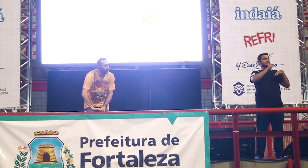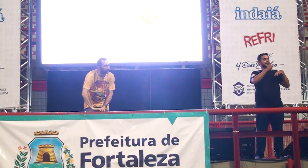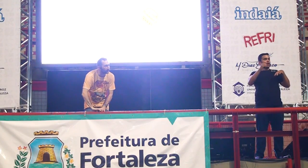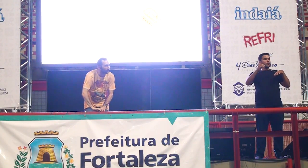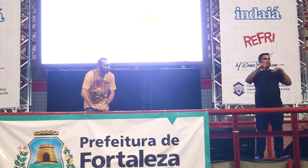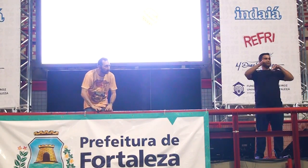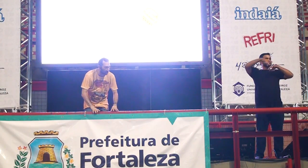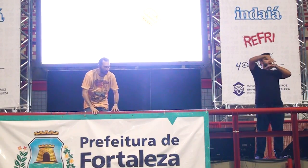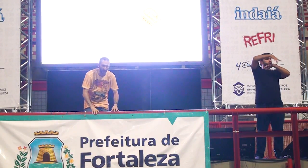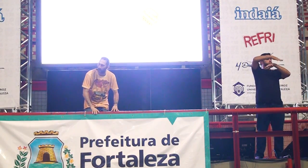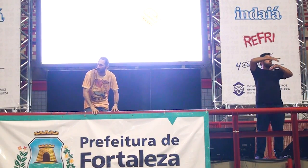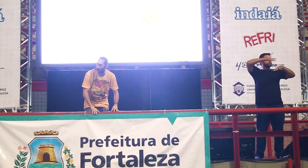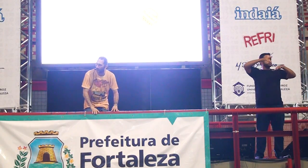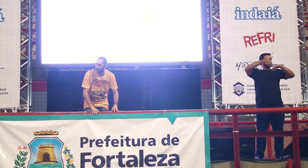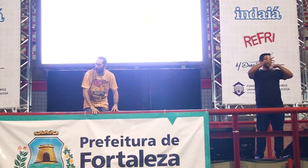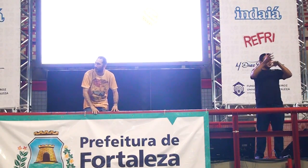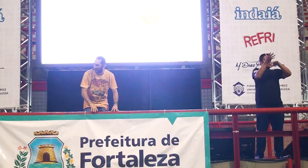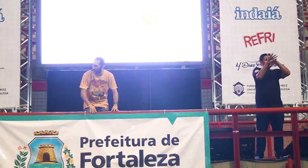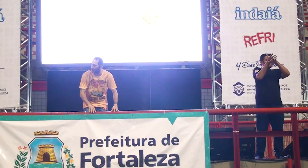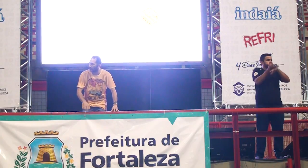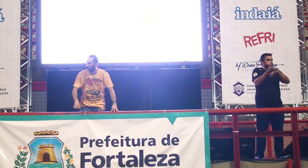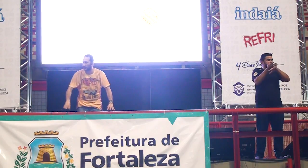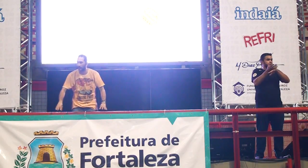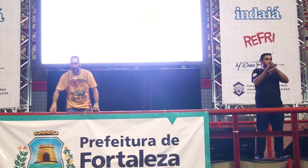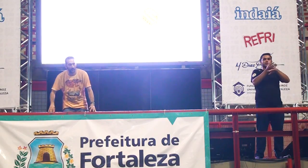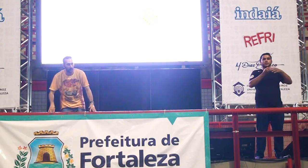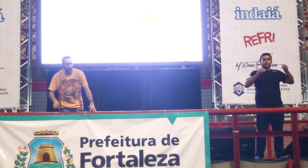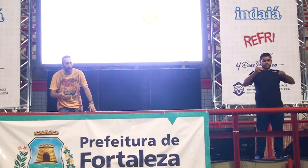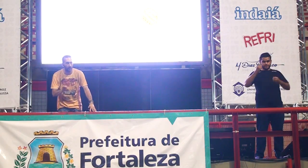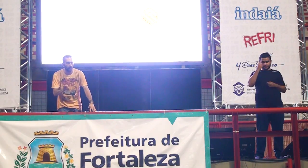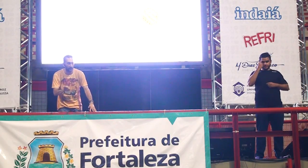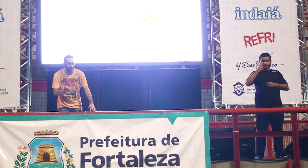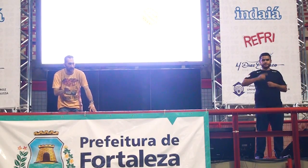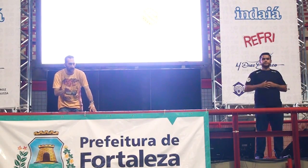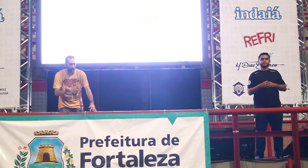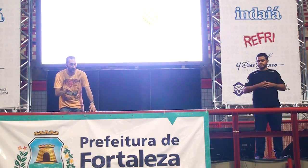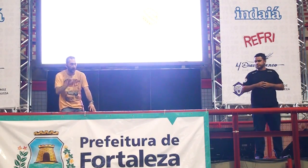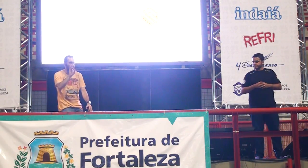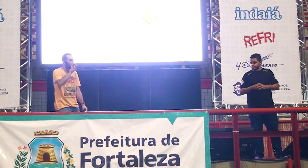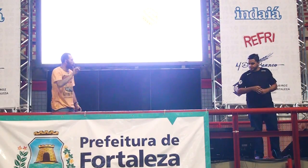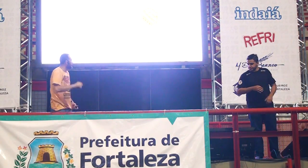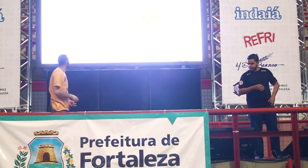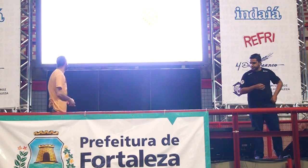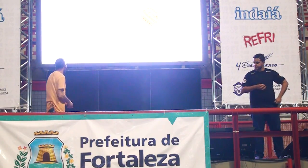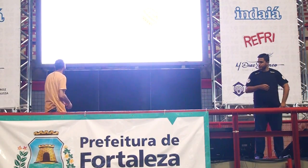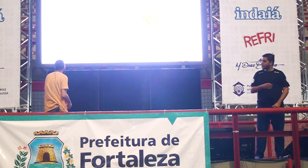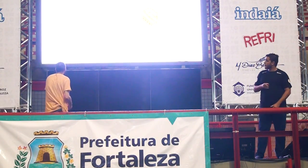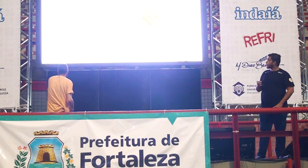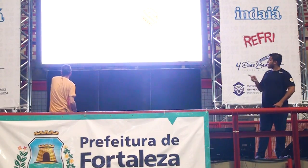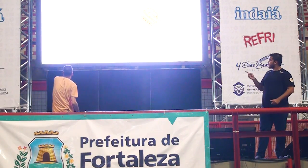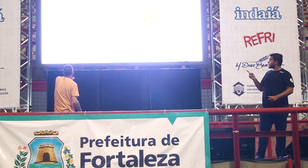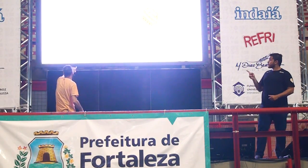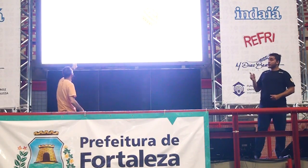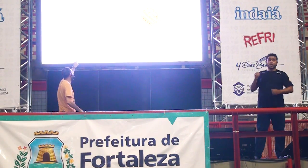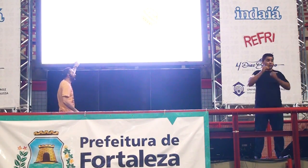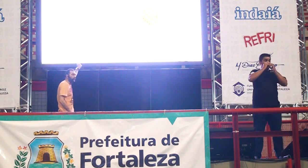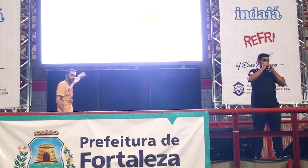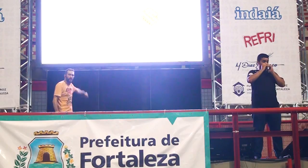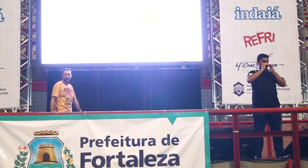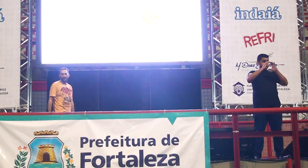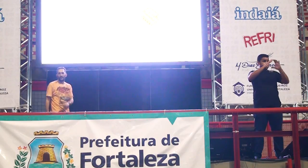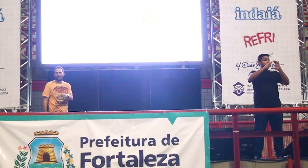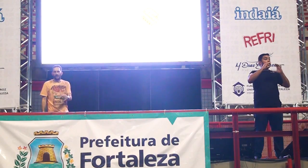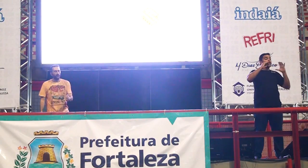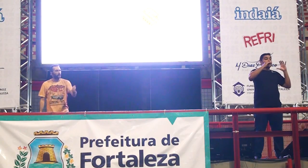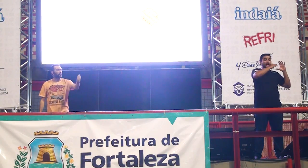sobre a superfície. Isso é pressão. Pressão atmosférica. Beleza? Se eu encho um balão com ar